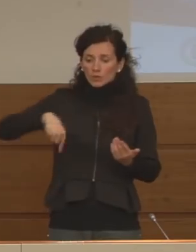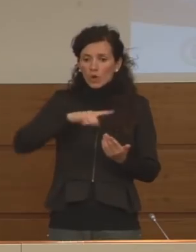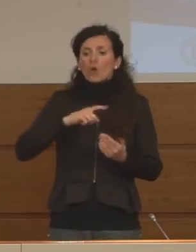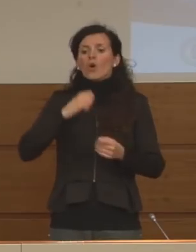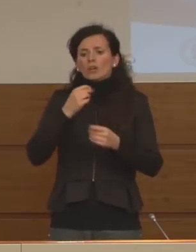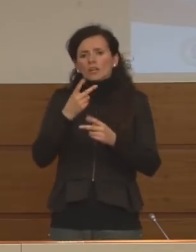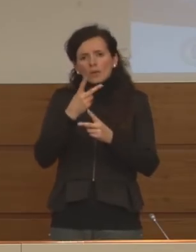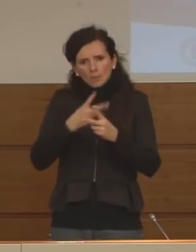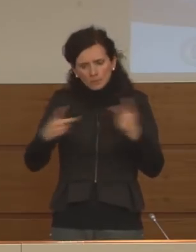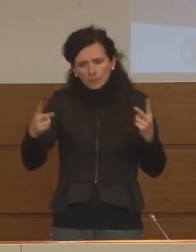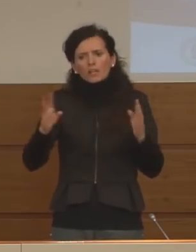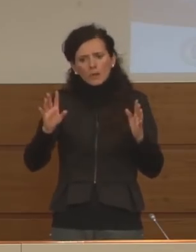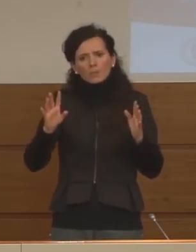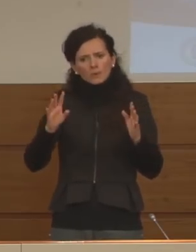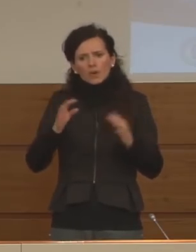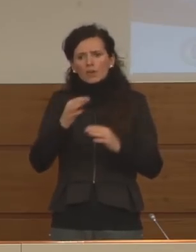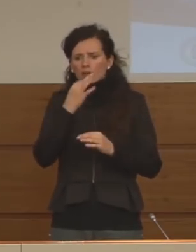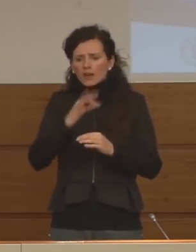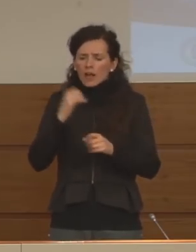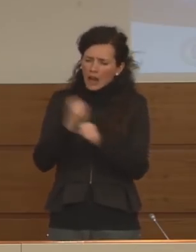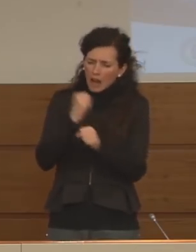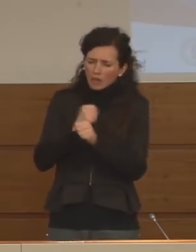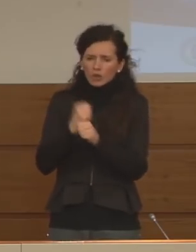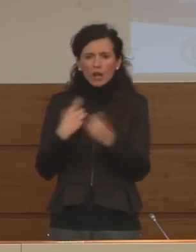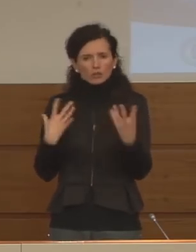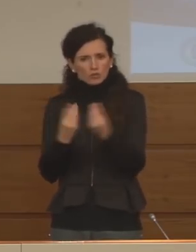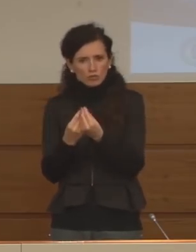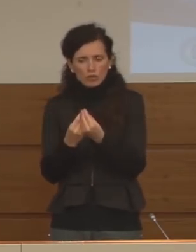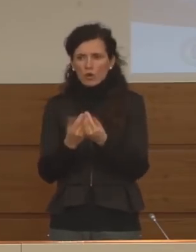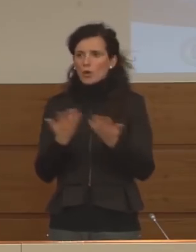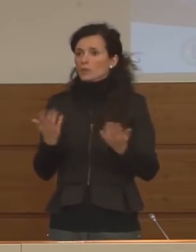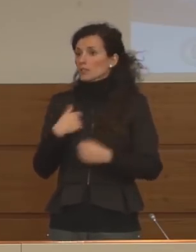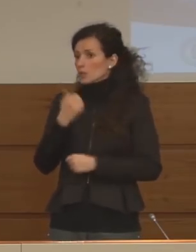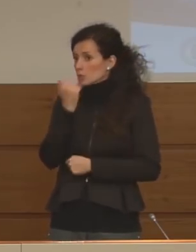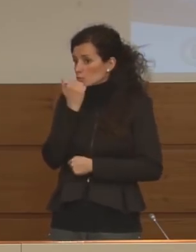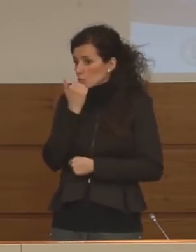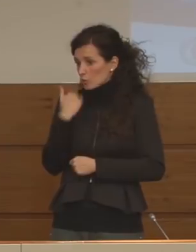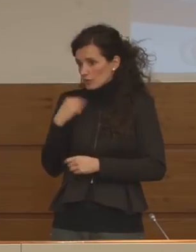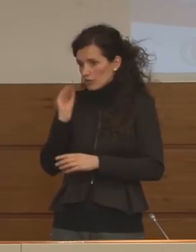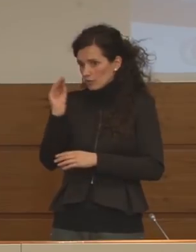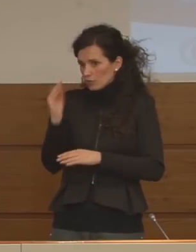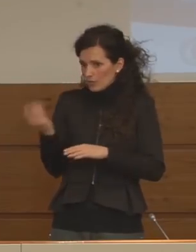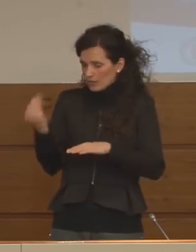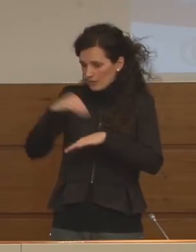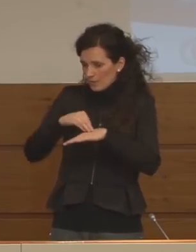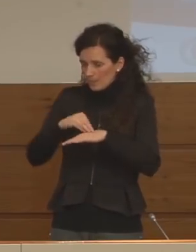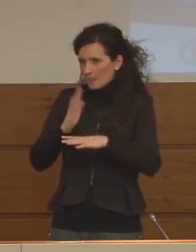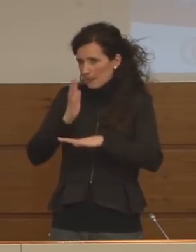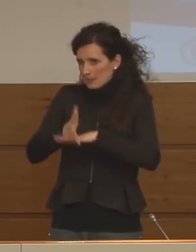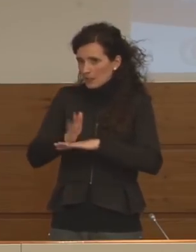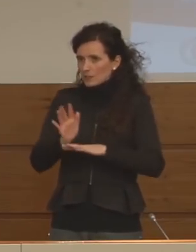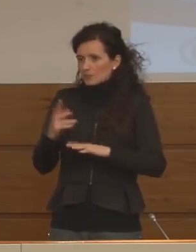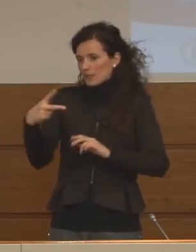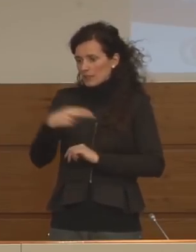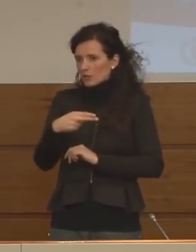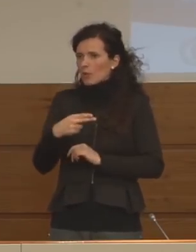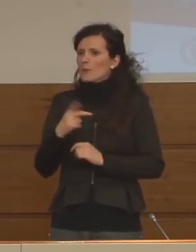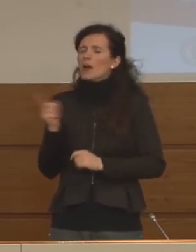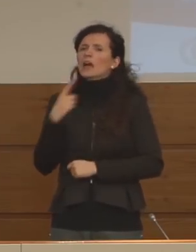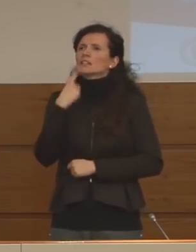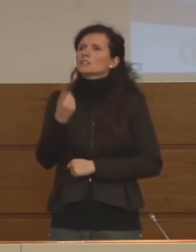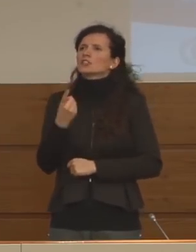lavorando e non strepitando lei scusate se interrompo ancora però lei parla di